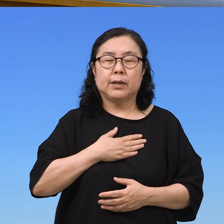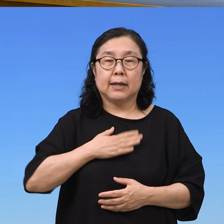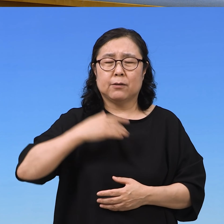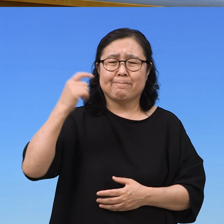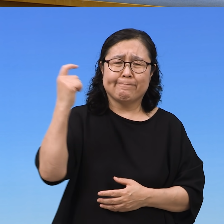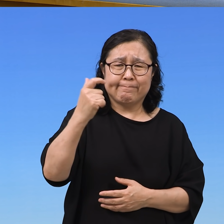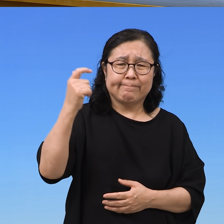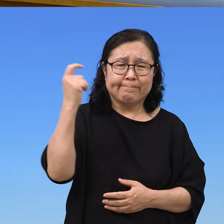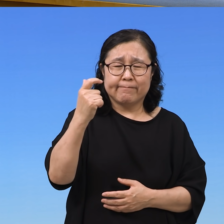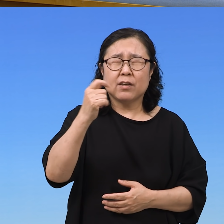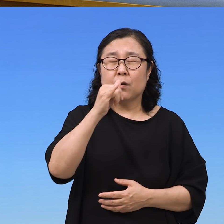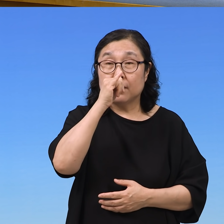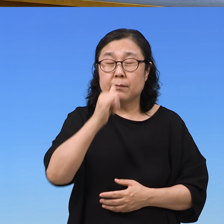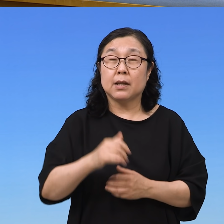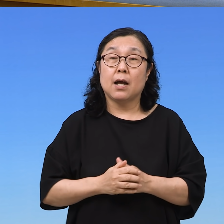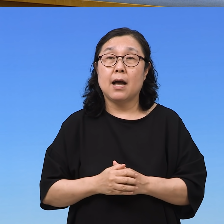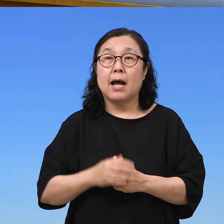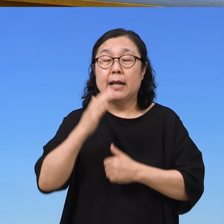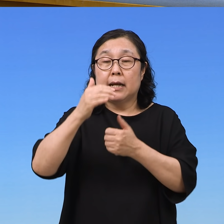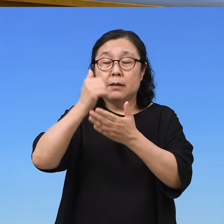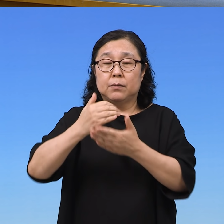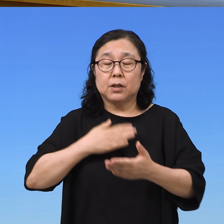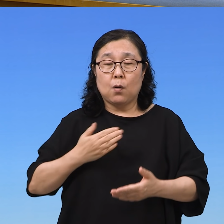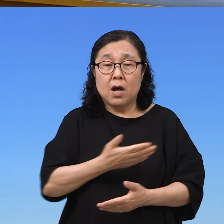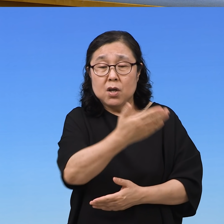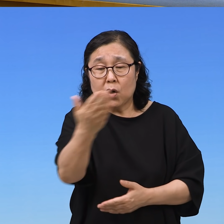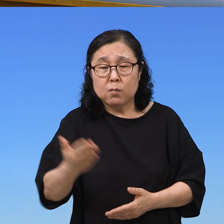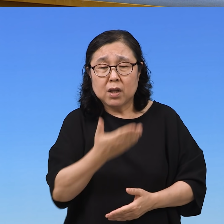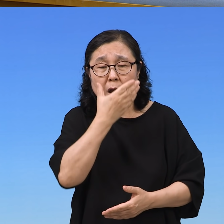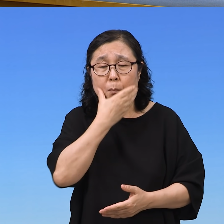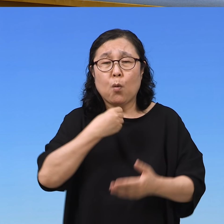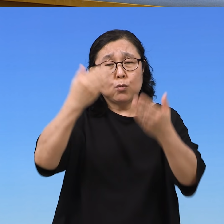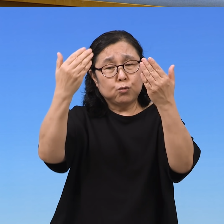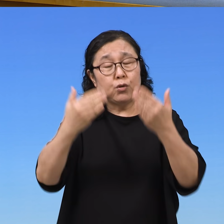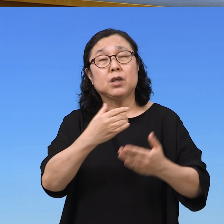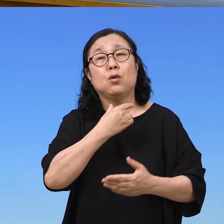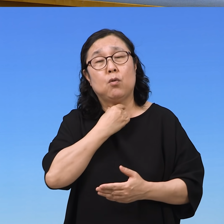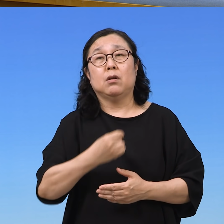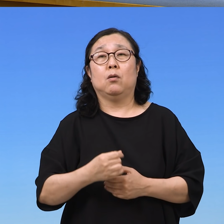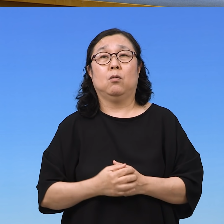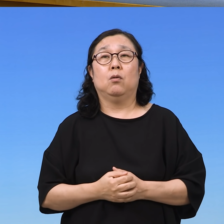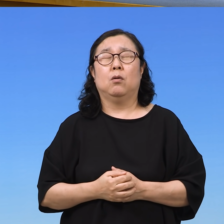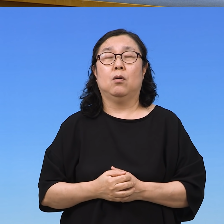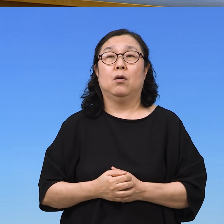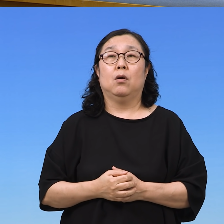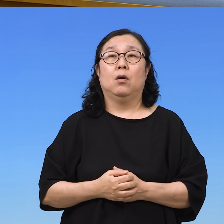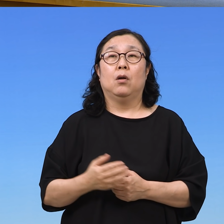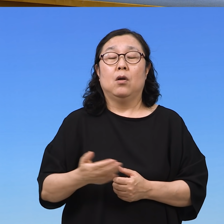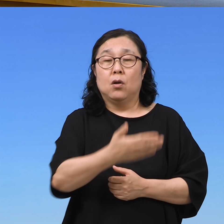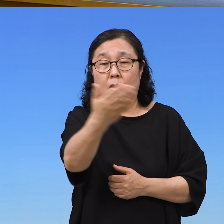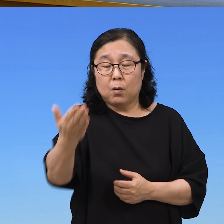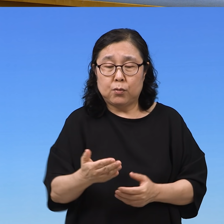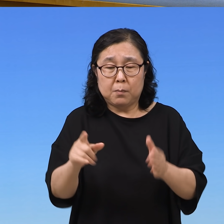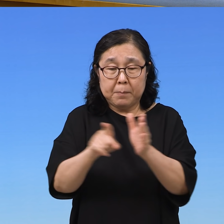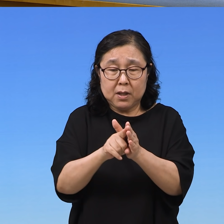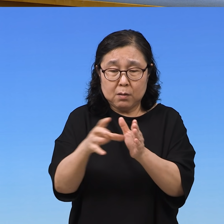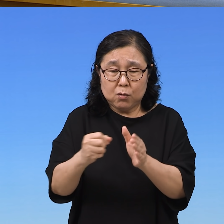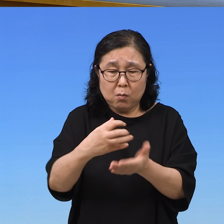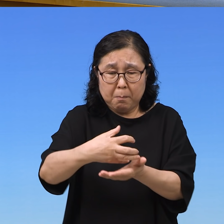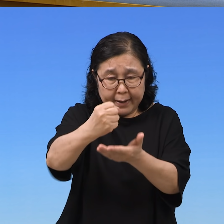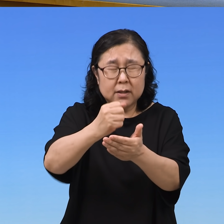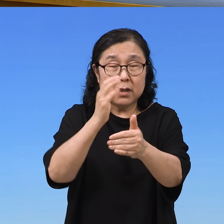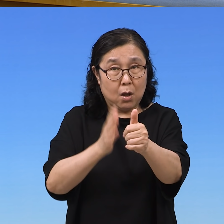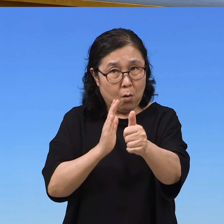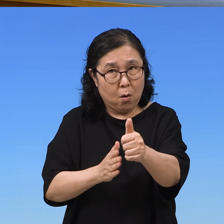지난주부터 계속 강조하지만 여러분, 하나님은 저와 여러분에게 복 주시기를 원하시는 분이에요. 여러분 이거 믿음으로 받으셔야